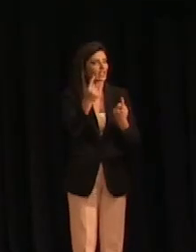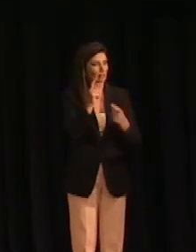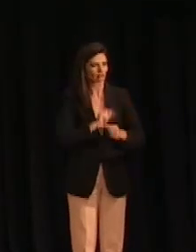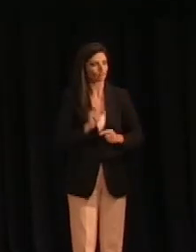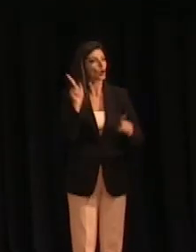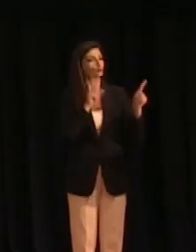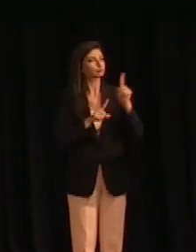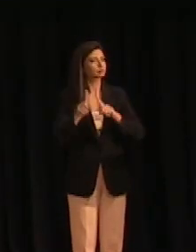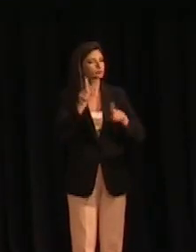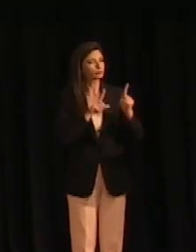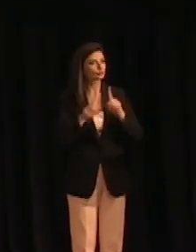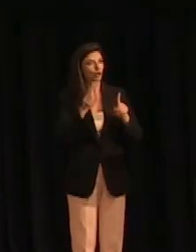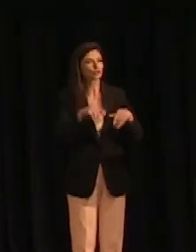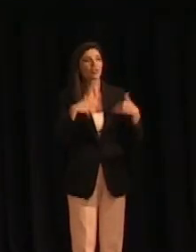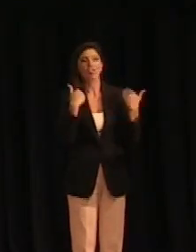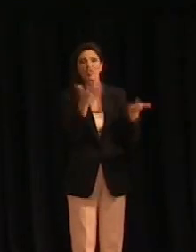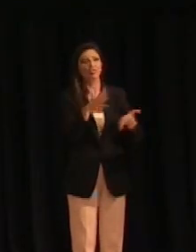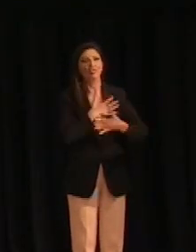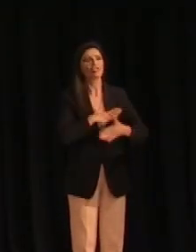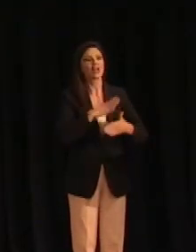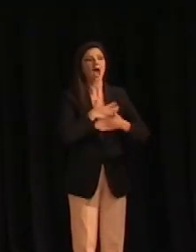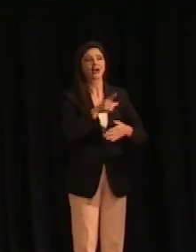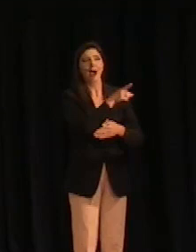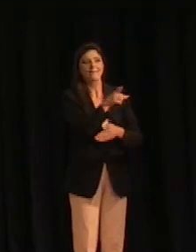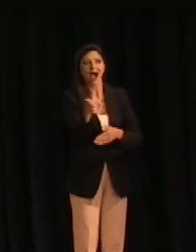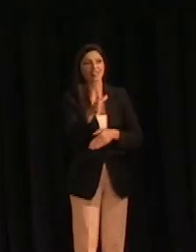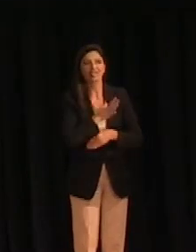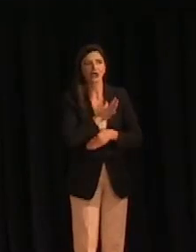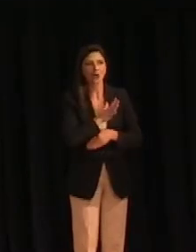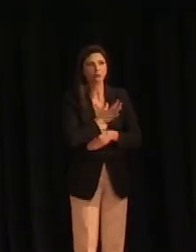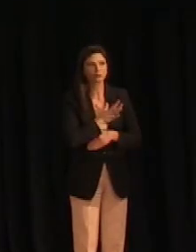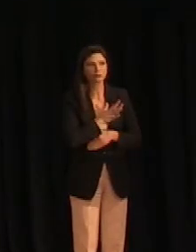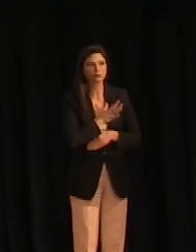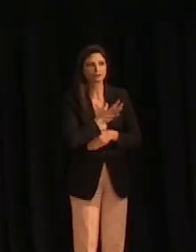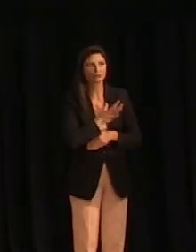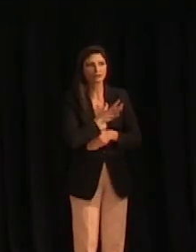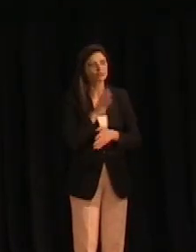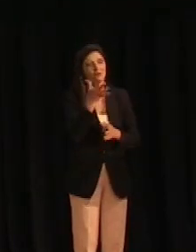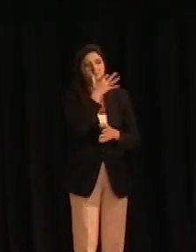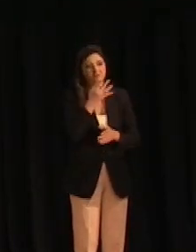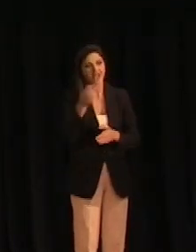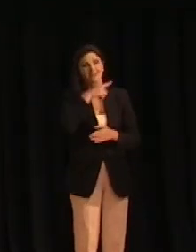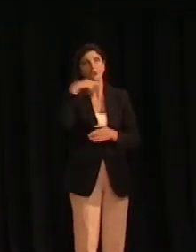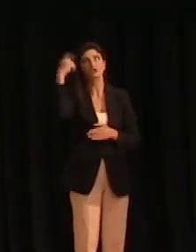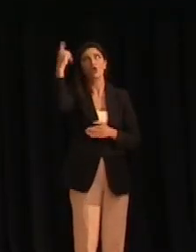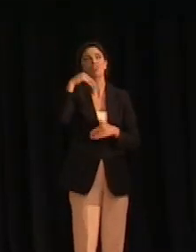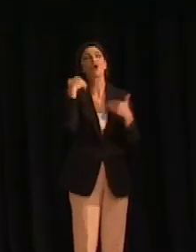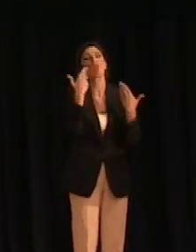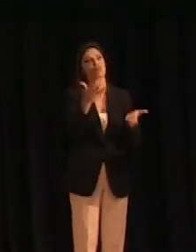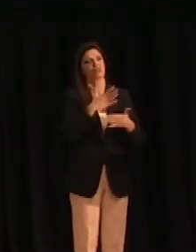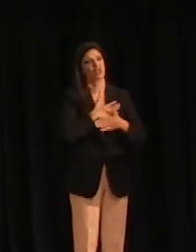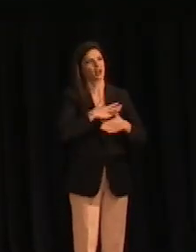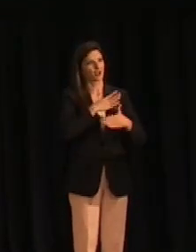εώρακε, των θεών ον ουχ εώρακε, πώς δύναται αγαπάν, και ταύτην την εντολήν έχουμε από